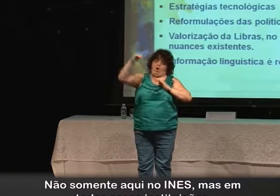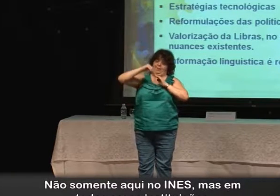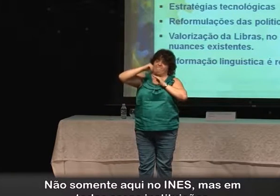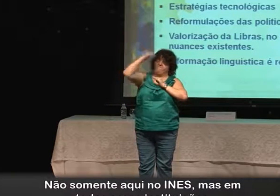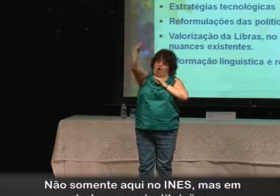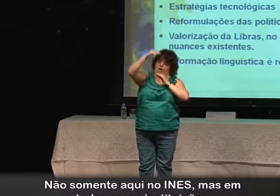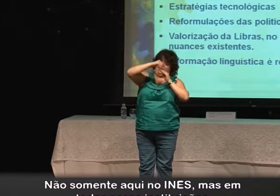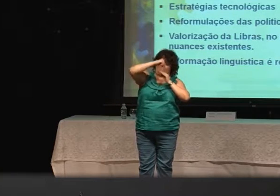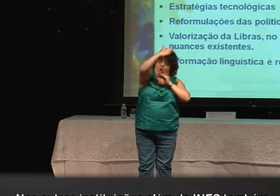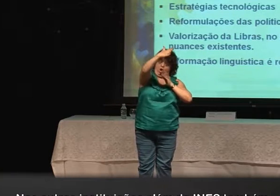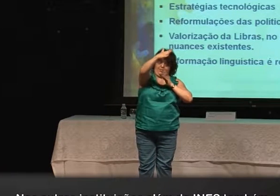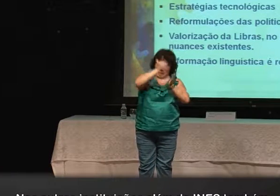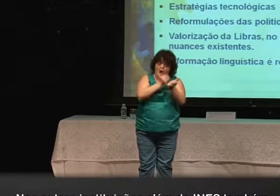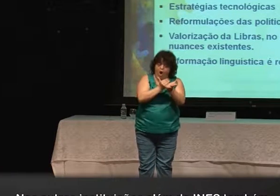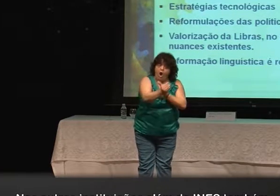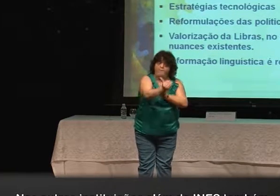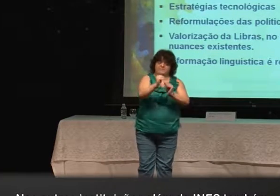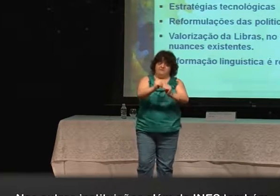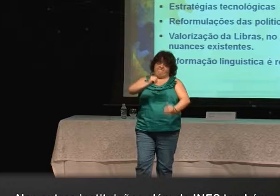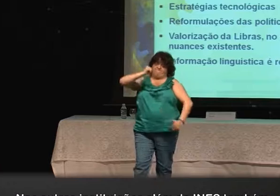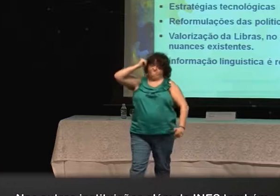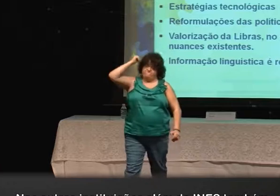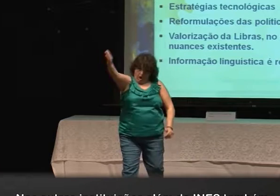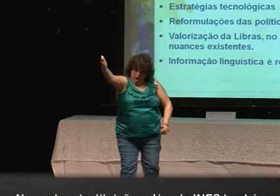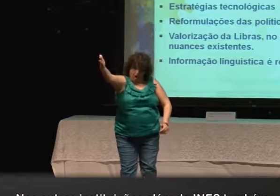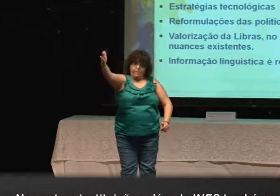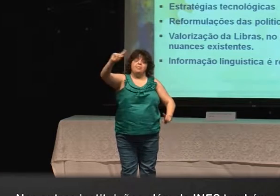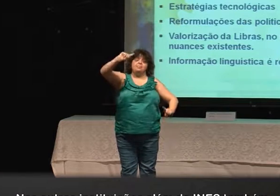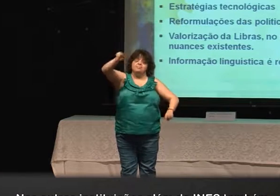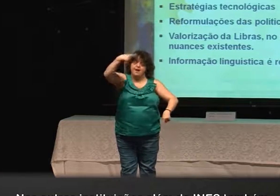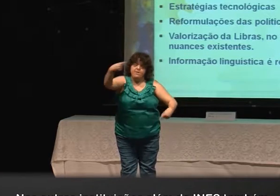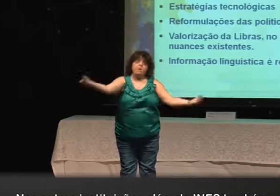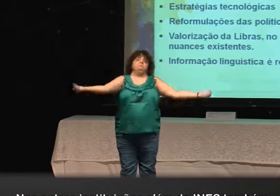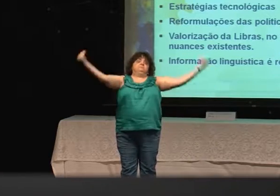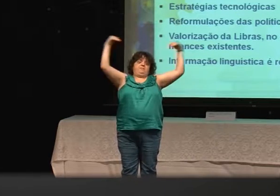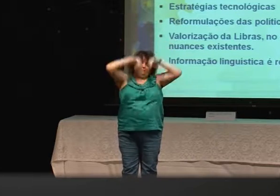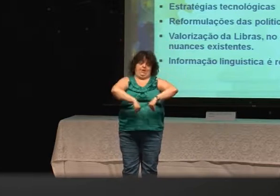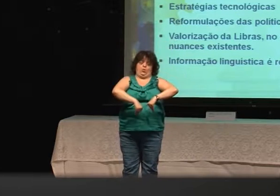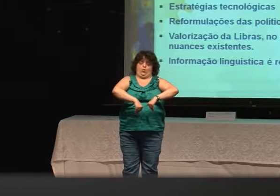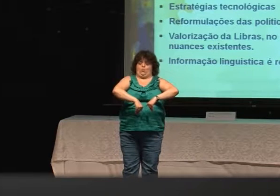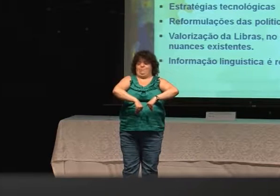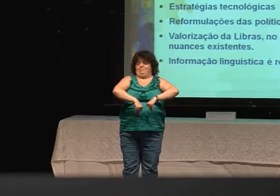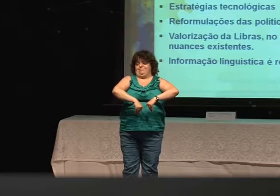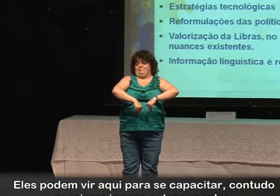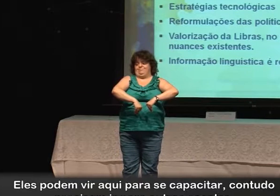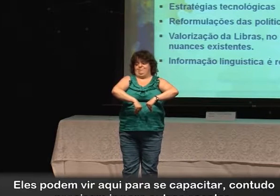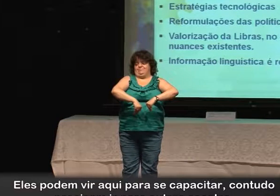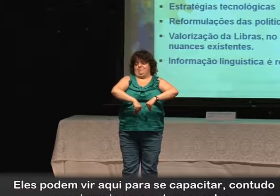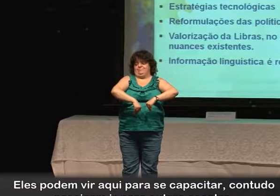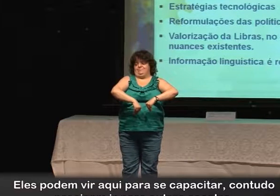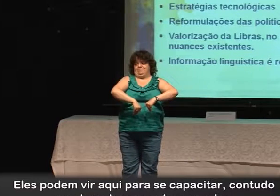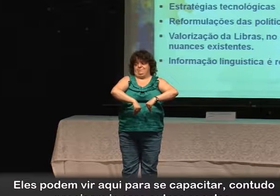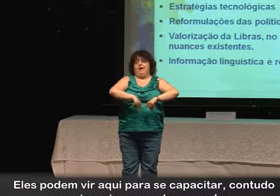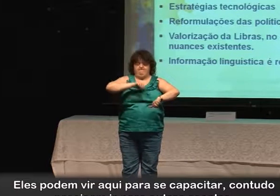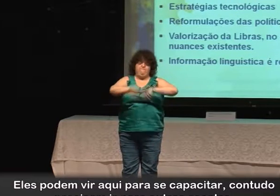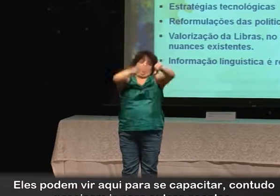no INES. Nas outras instituições, fora INES. Eles podem vir aqui para